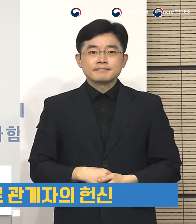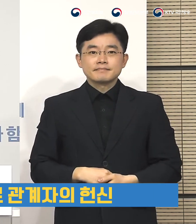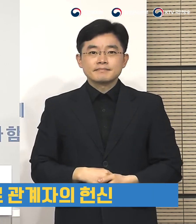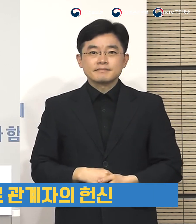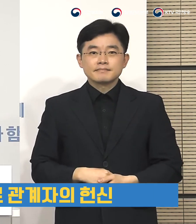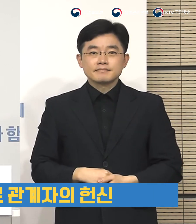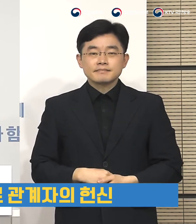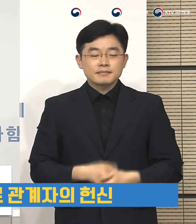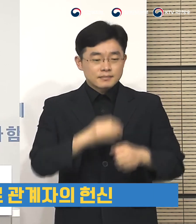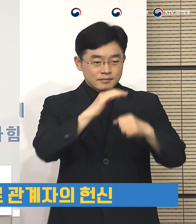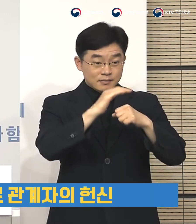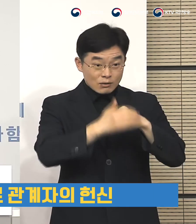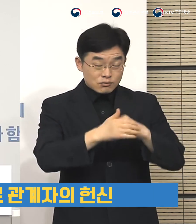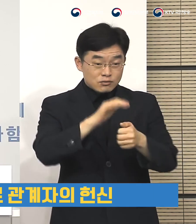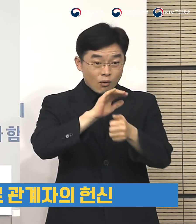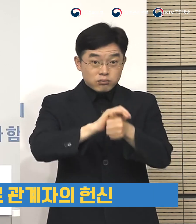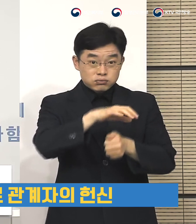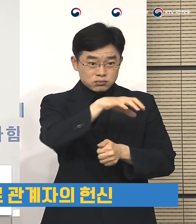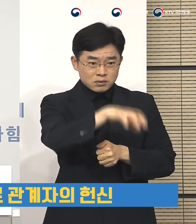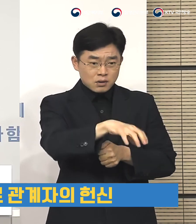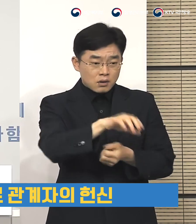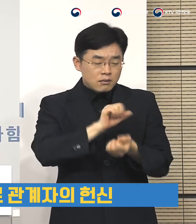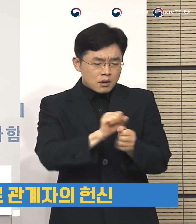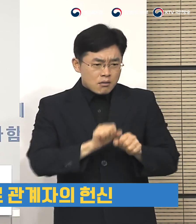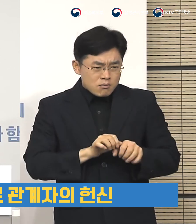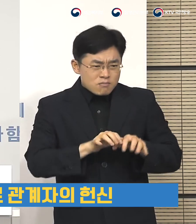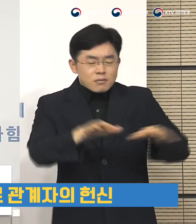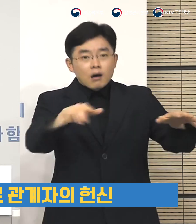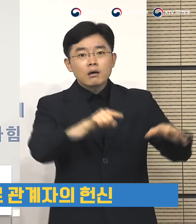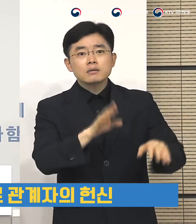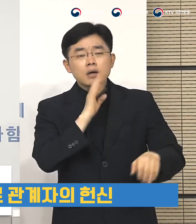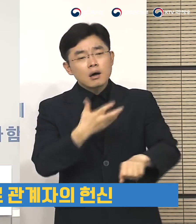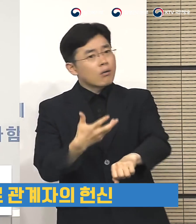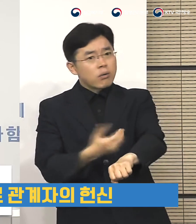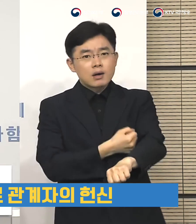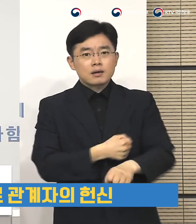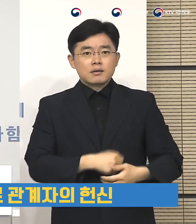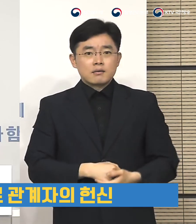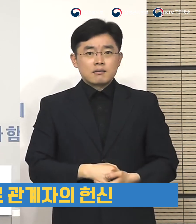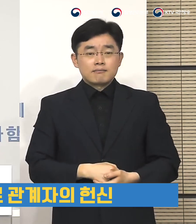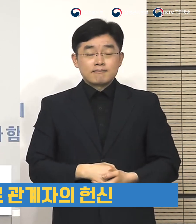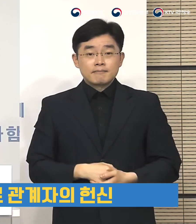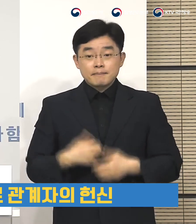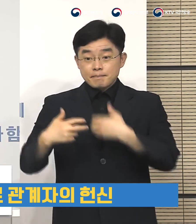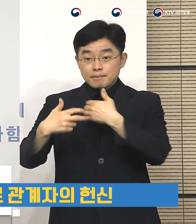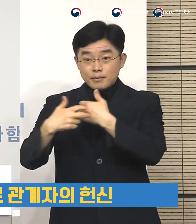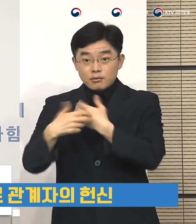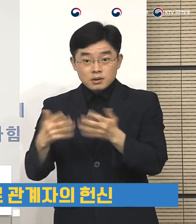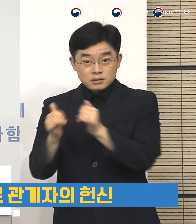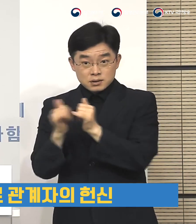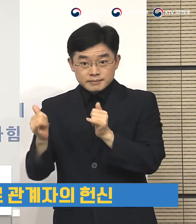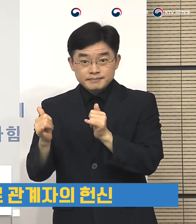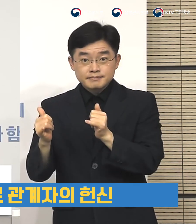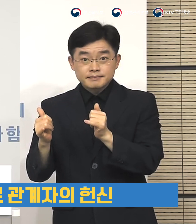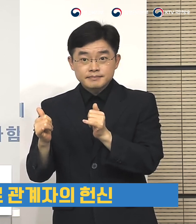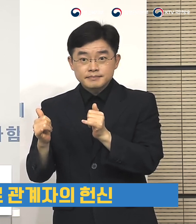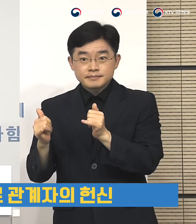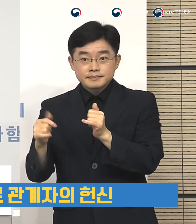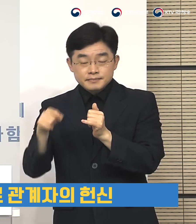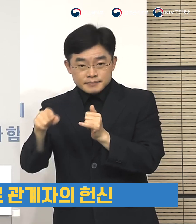특히 이 대구 경북의 긴박한 상황 하에서 의료진을 포함해서 의료진을 지원했던